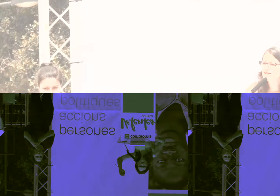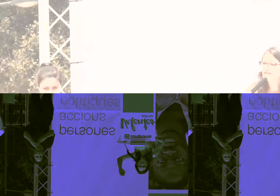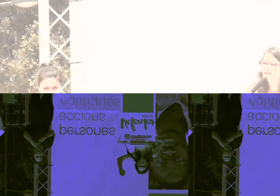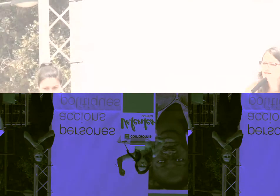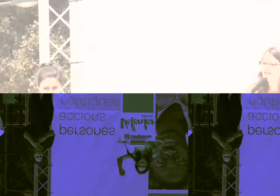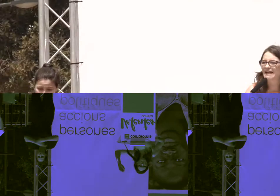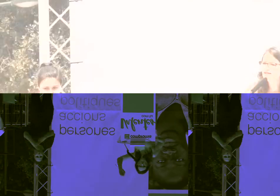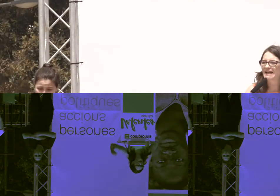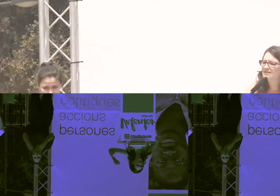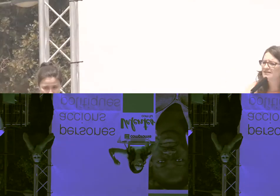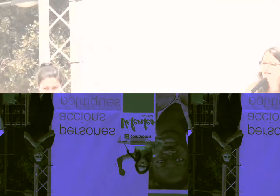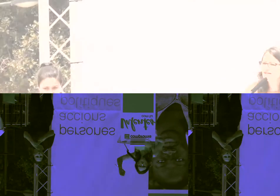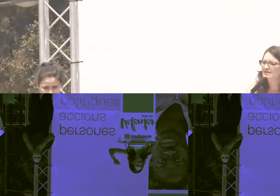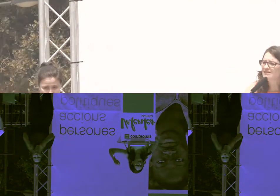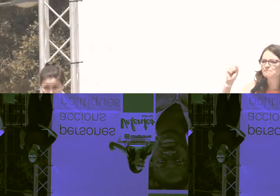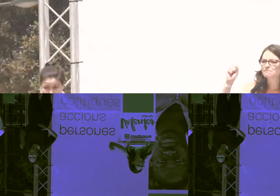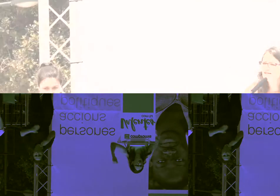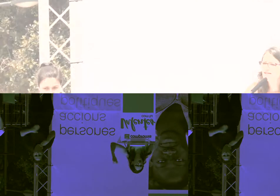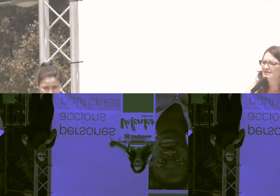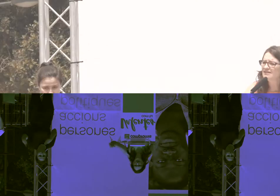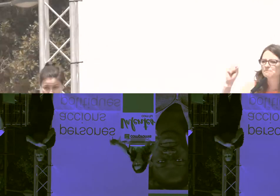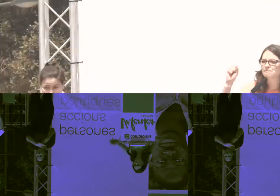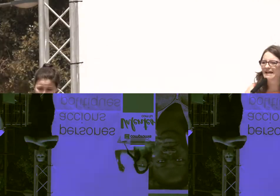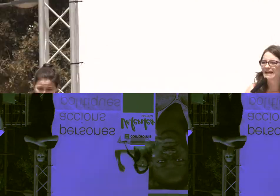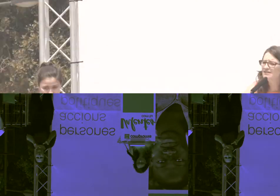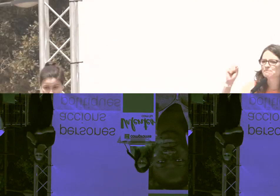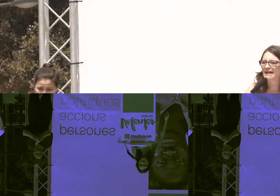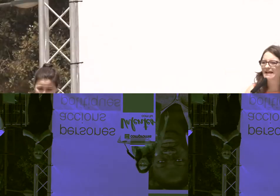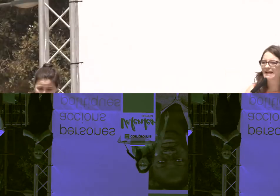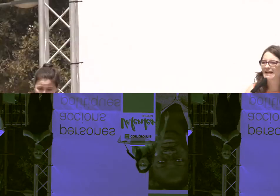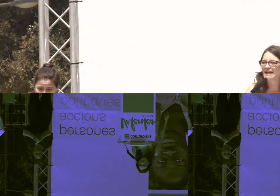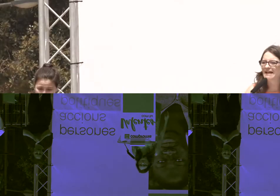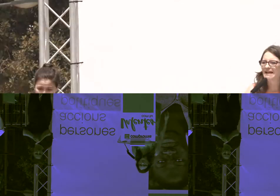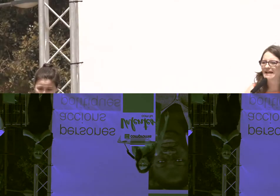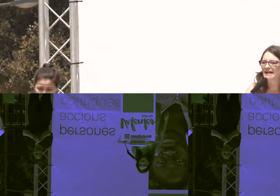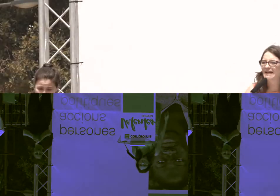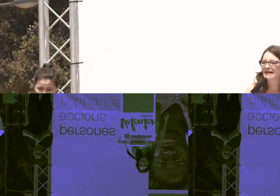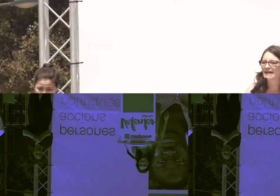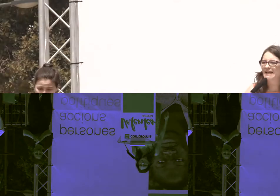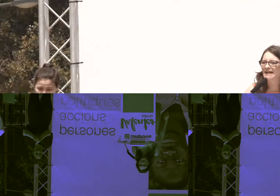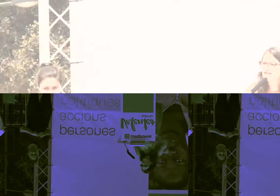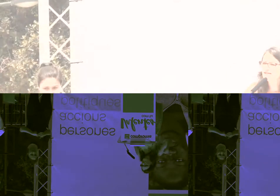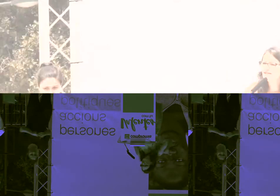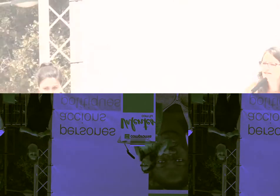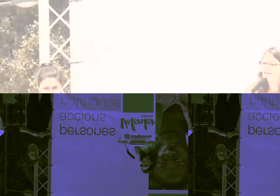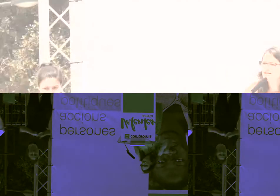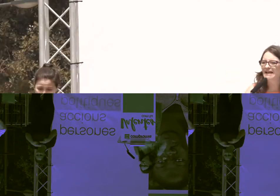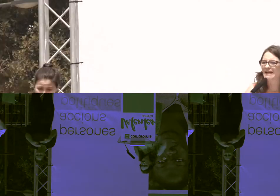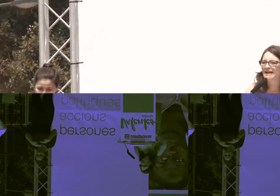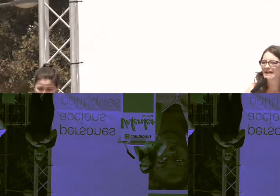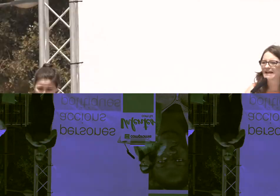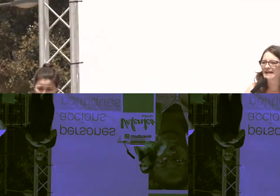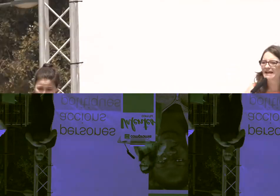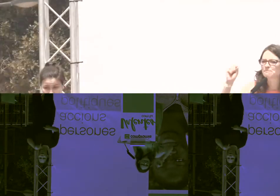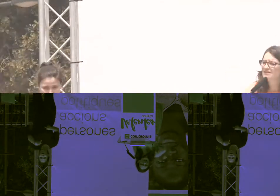pública i abasta de que uns quants facin negoci a costa de la nostra salut. Avui ja s'està produint la reversió de l'àrea